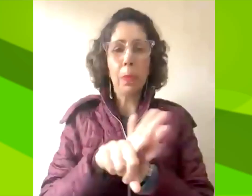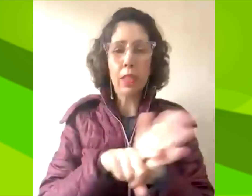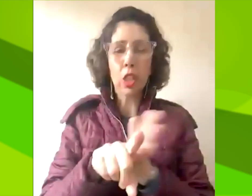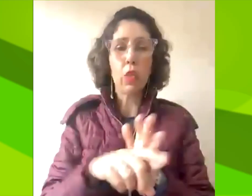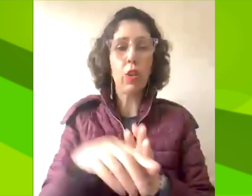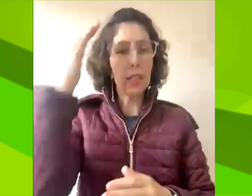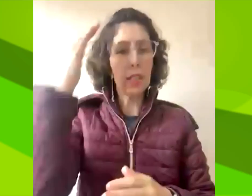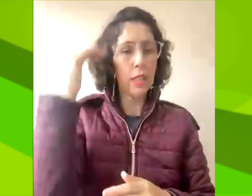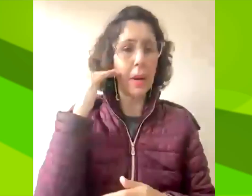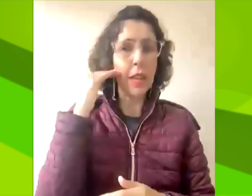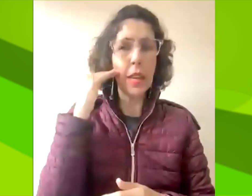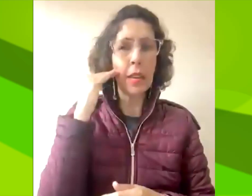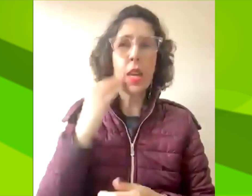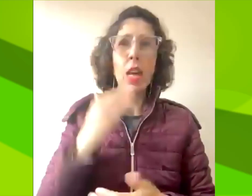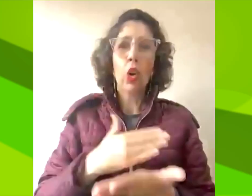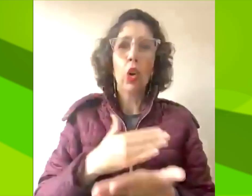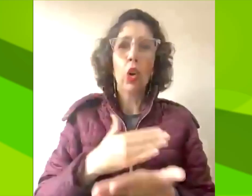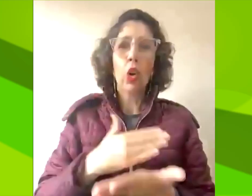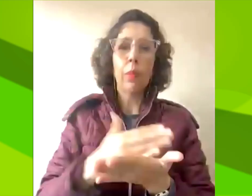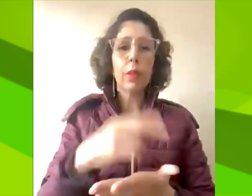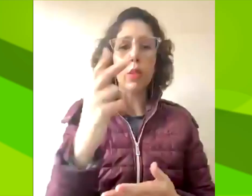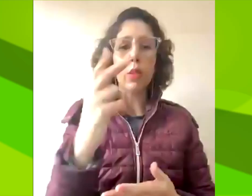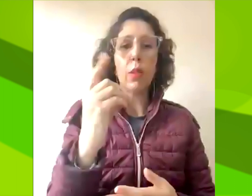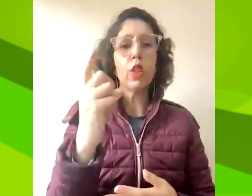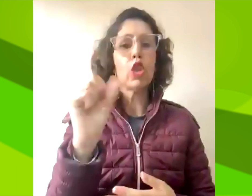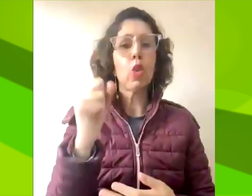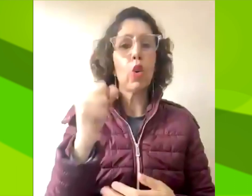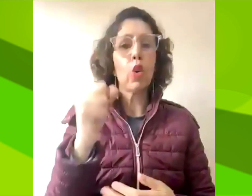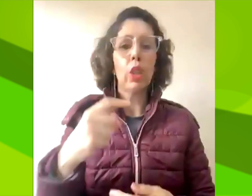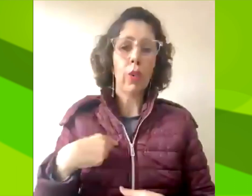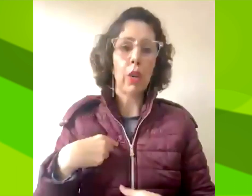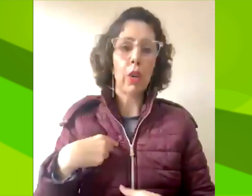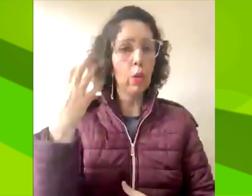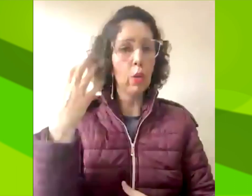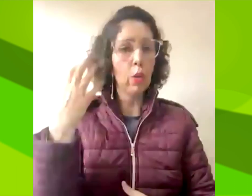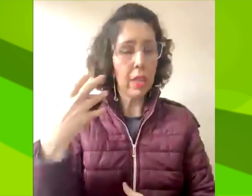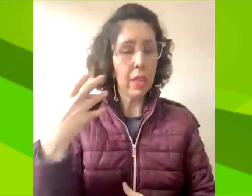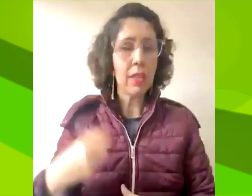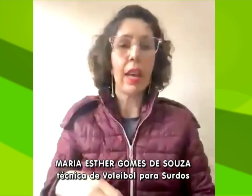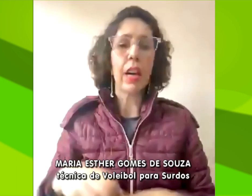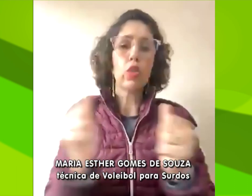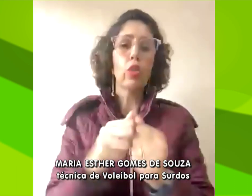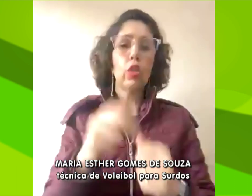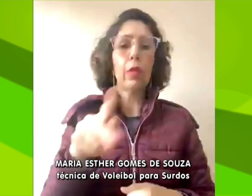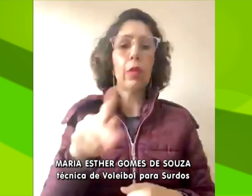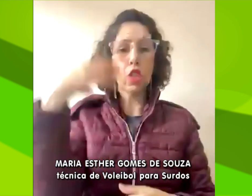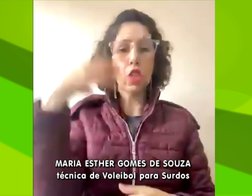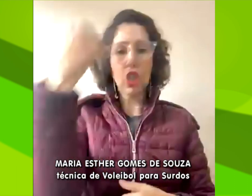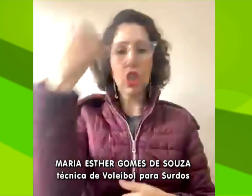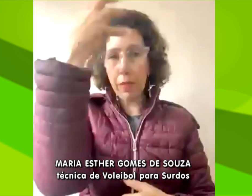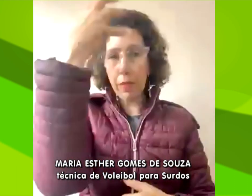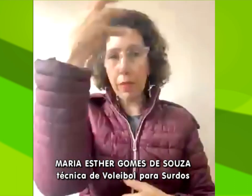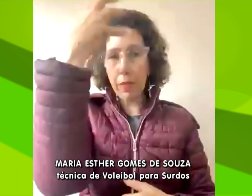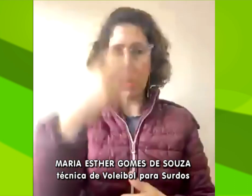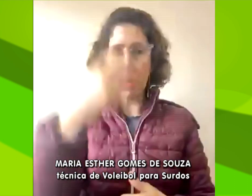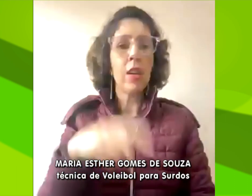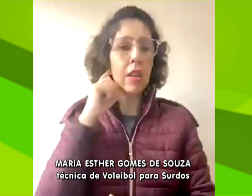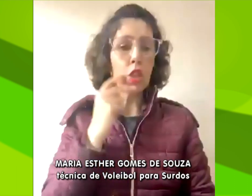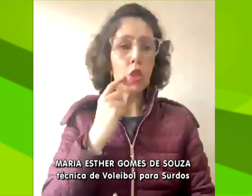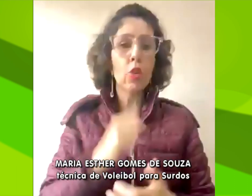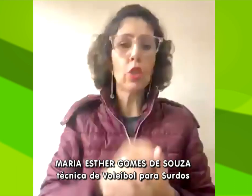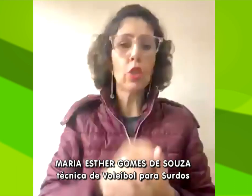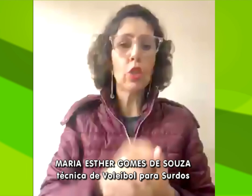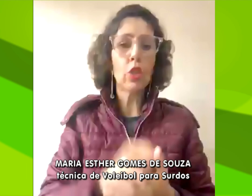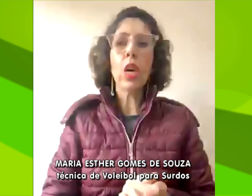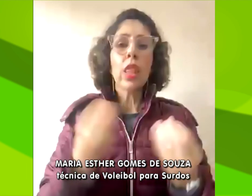a gente pesquisou aqui em Santa Maria. Começamos em 2018, eu, Maria Ester, junto com o professor Jefferson, que é